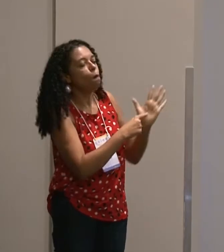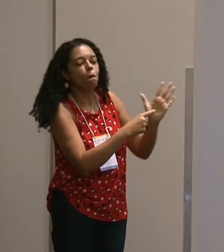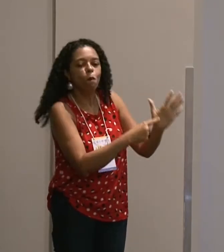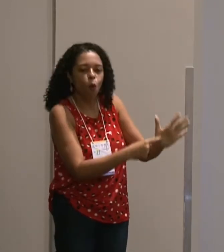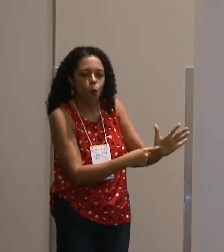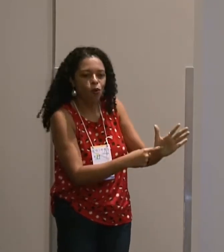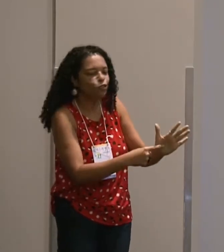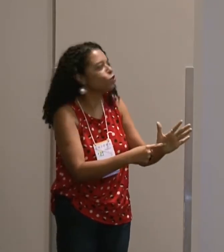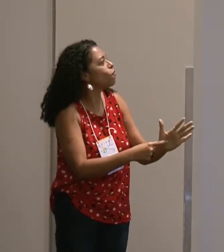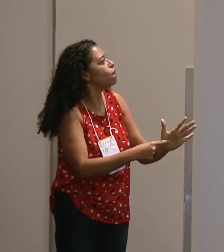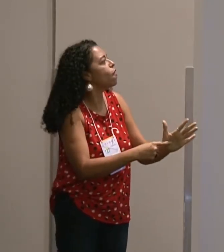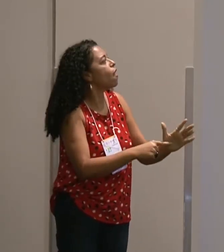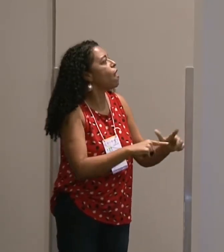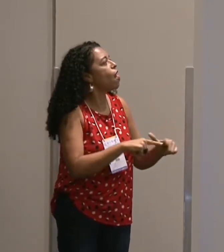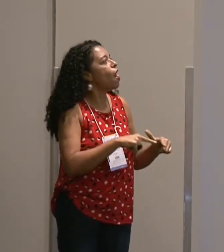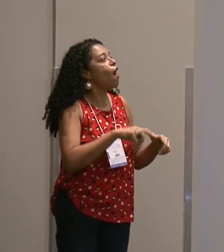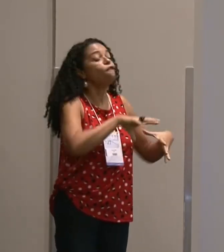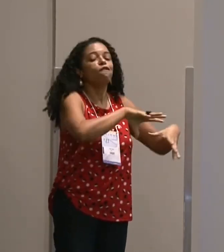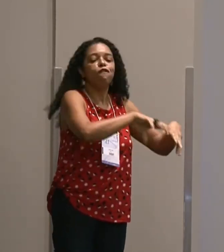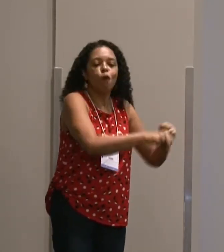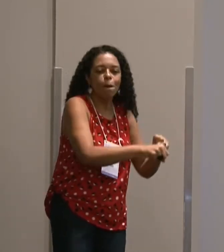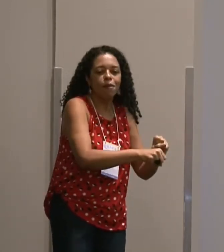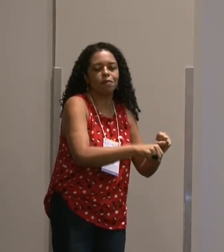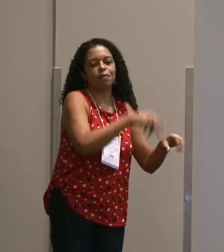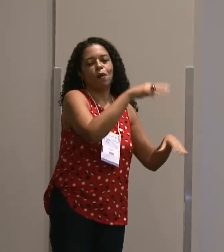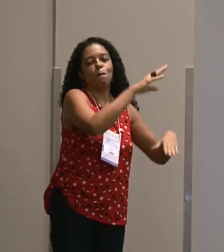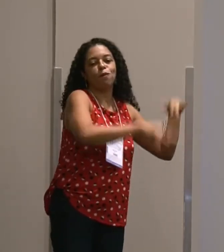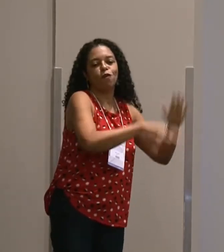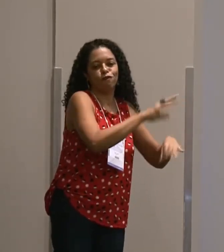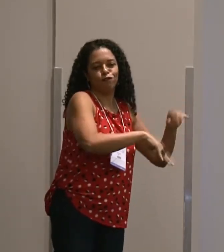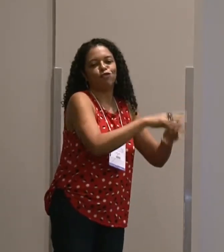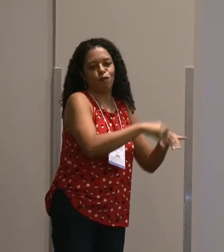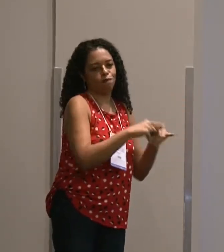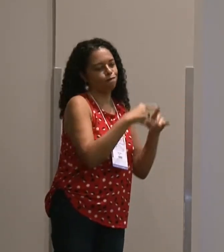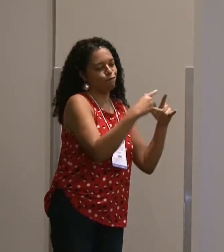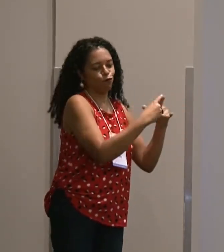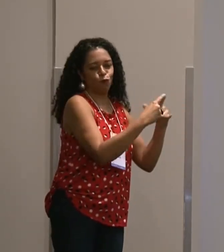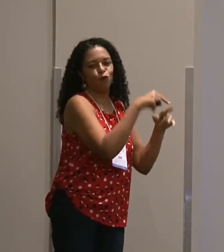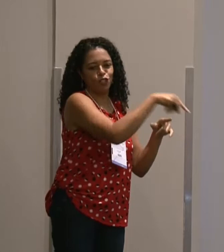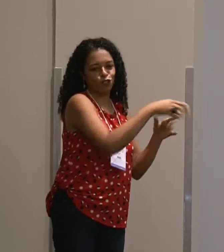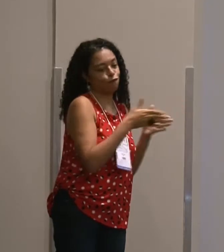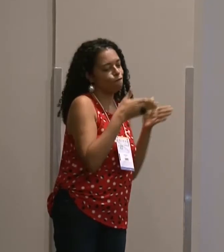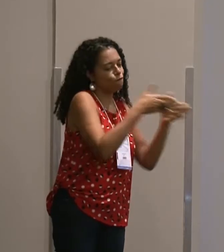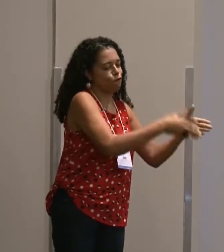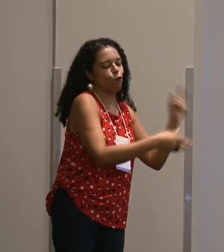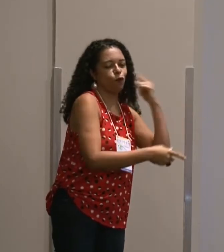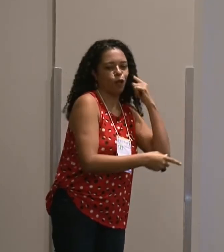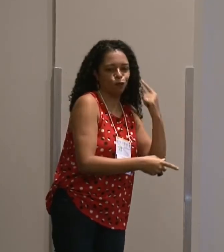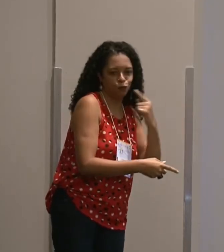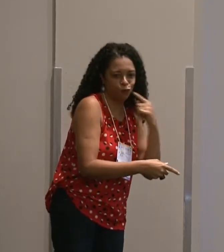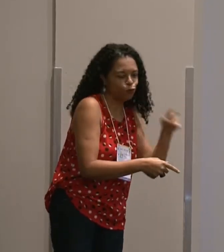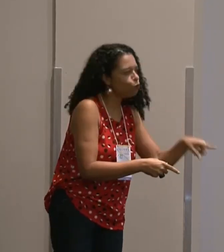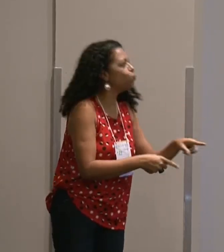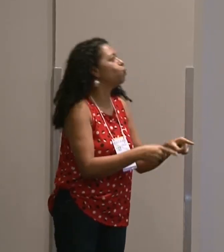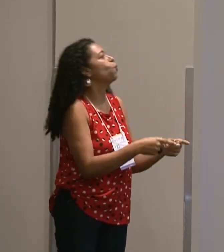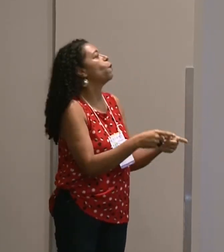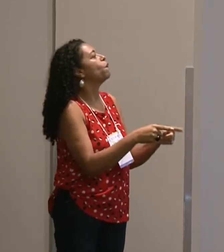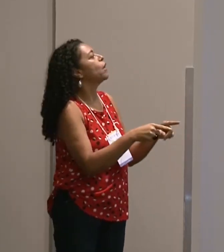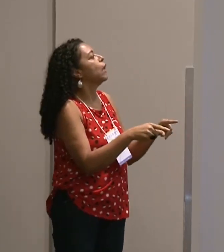se o documento mostra a formação profissional do INES, desses surdos do